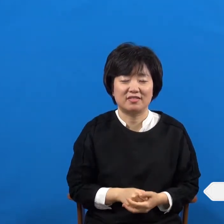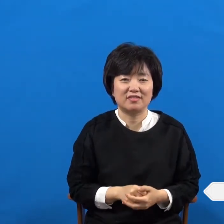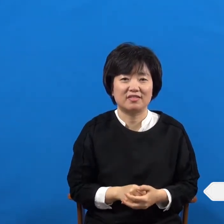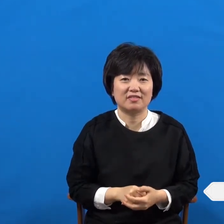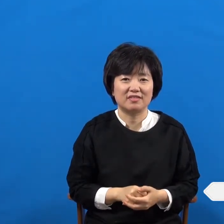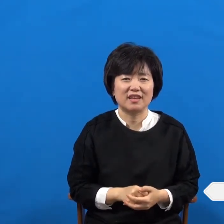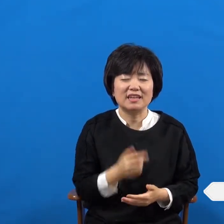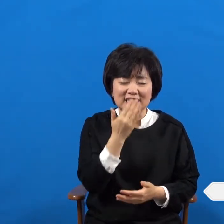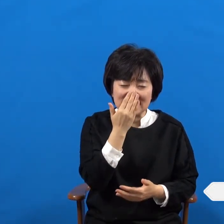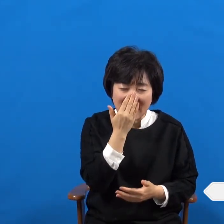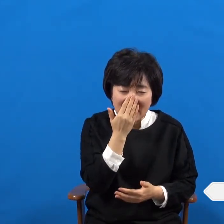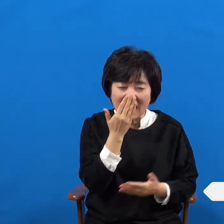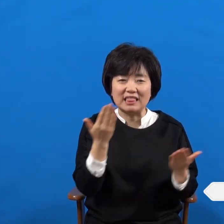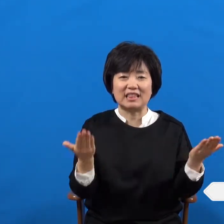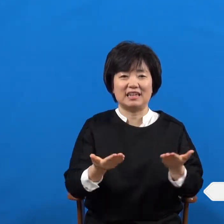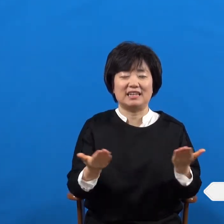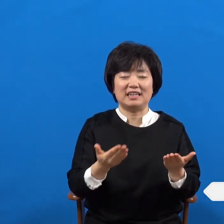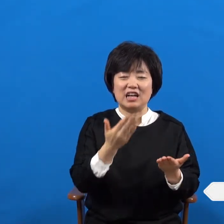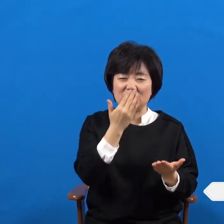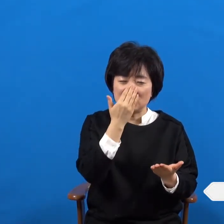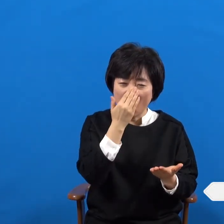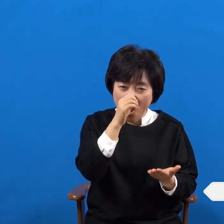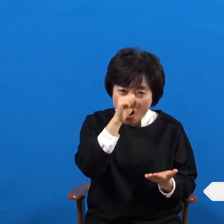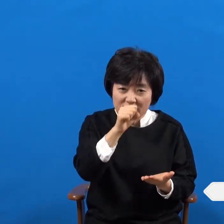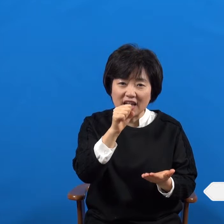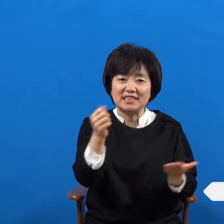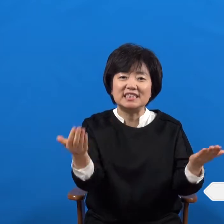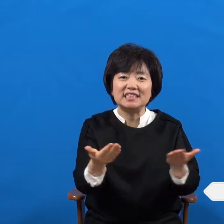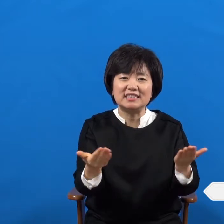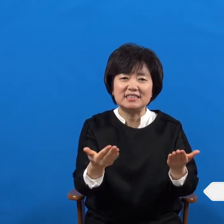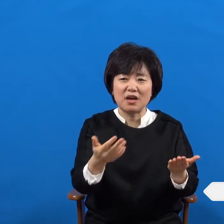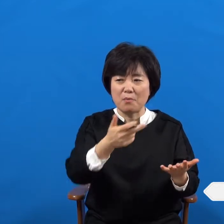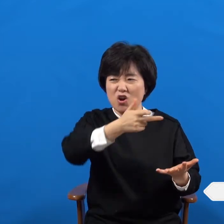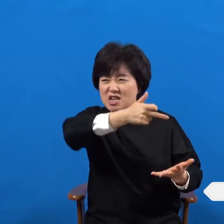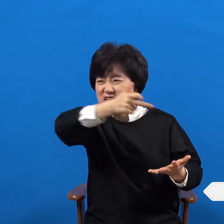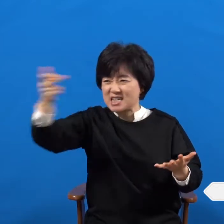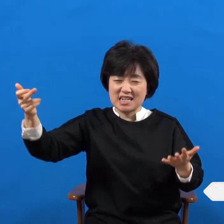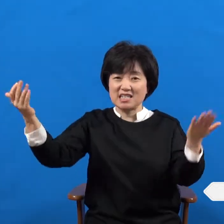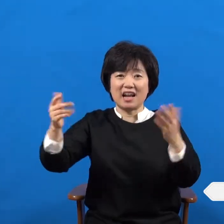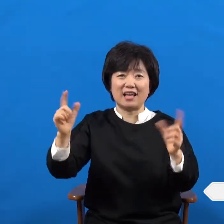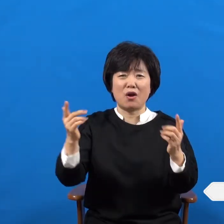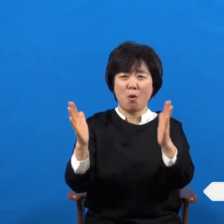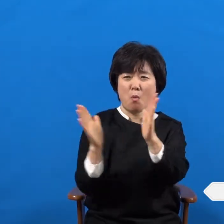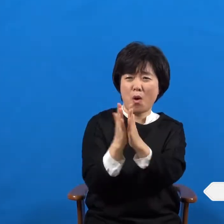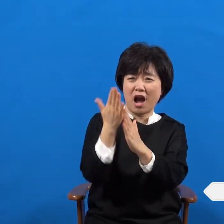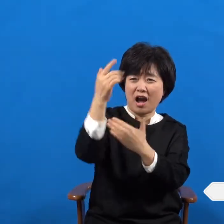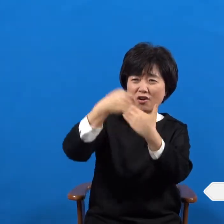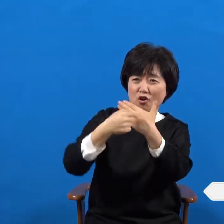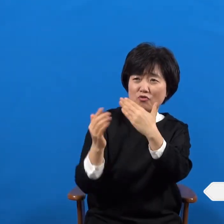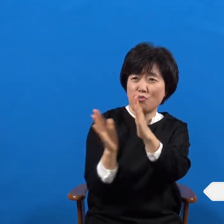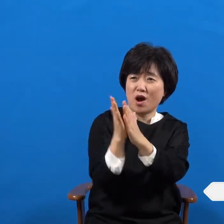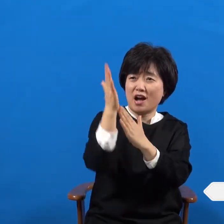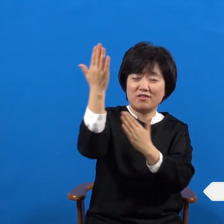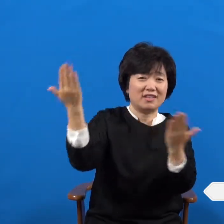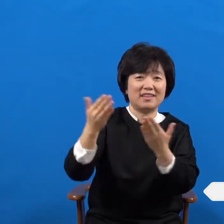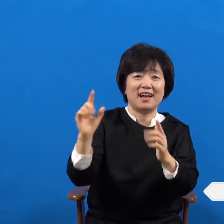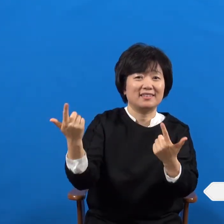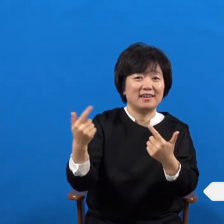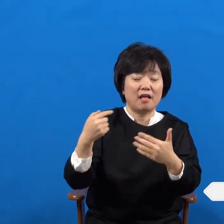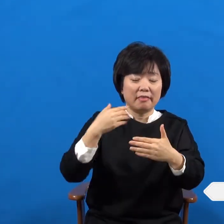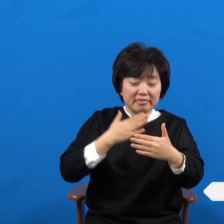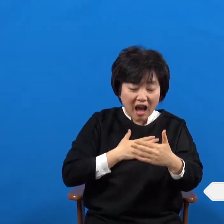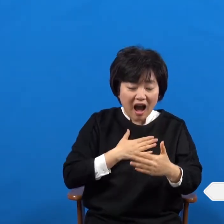이 착한 일, 선한 일은 큰 것이 아닙니다. 화려한 것이 아닙니다. 내가